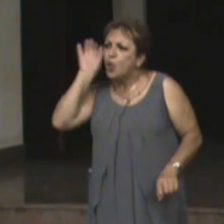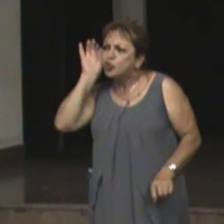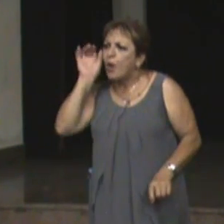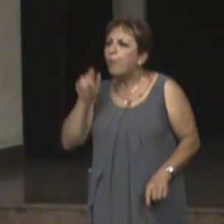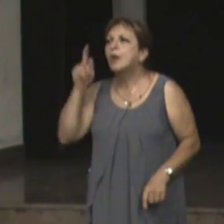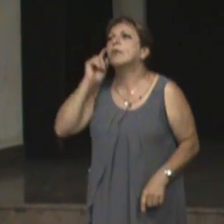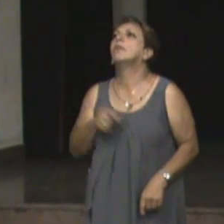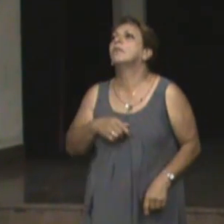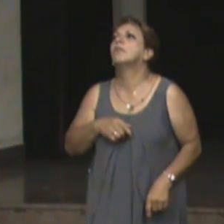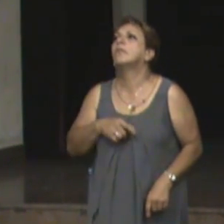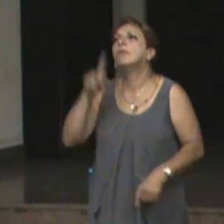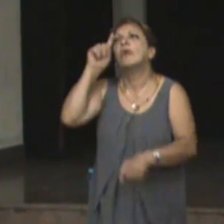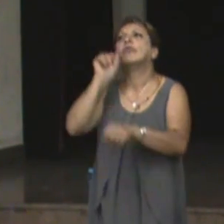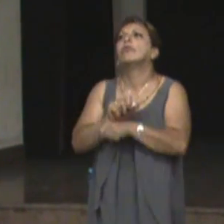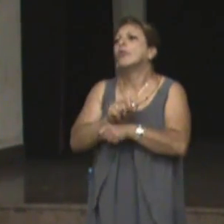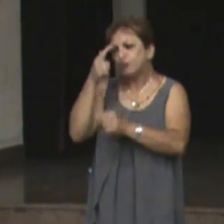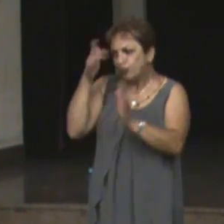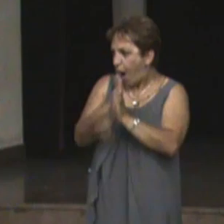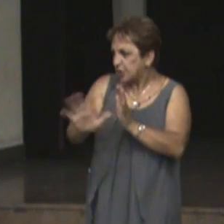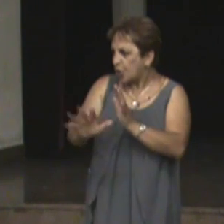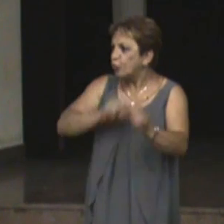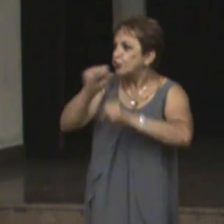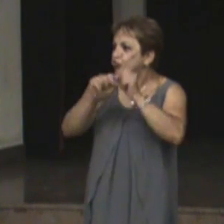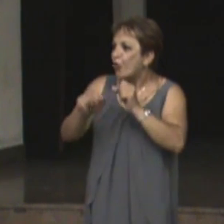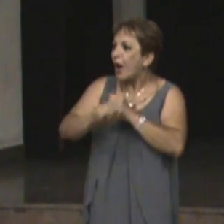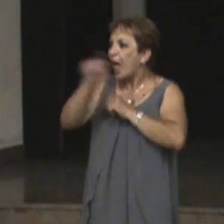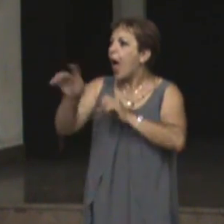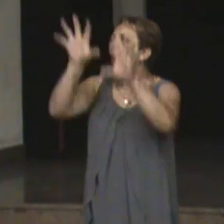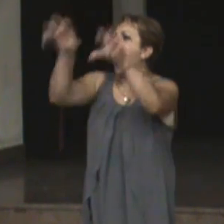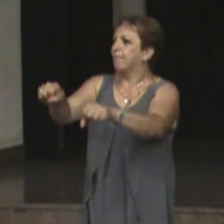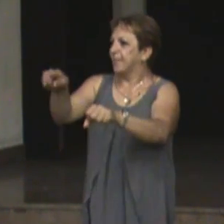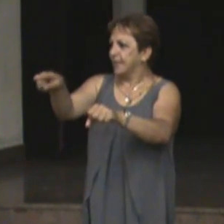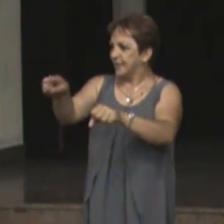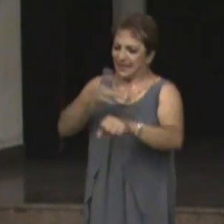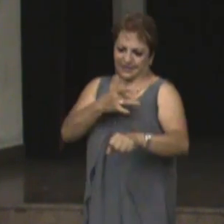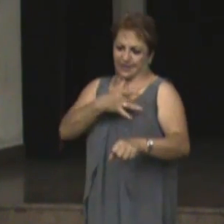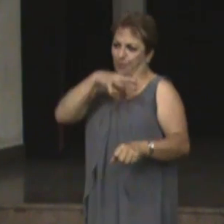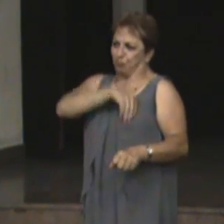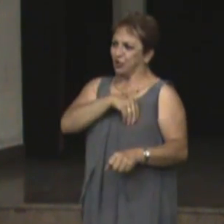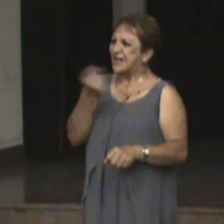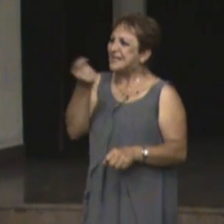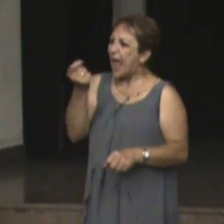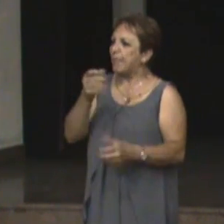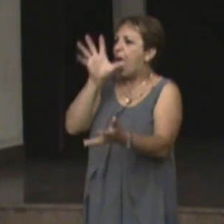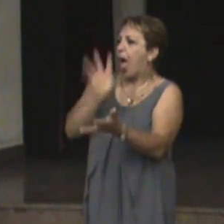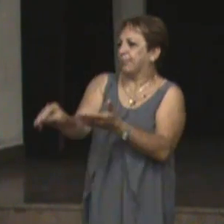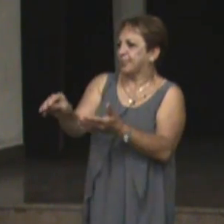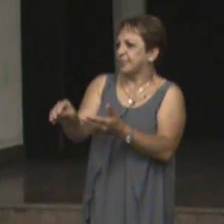չի հասկանում, և չարը գալիս ու հափշտակում է նրա սրտում